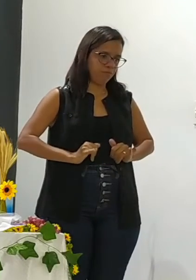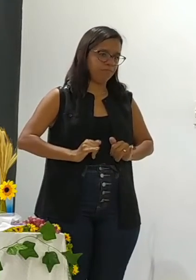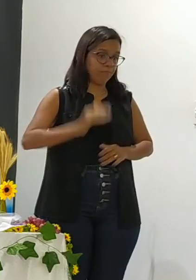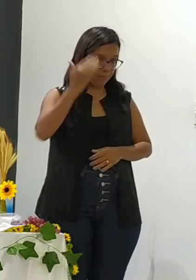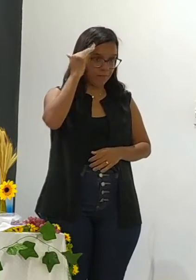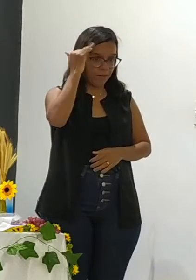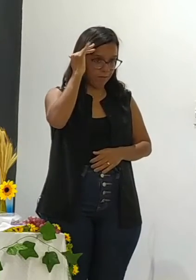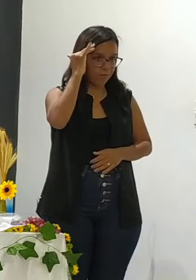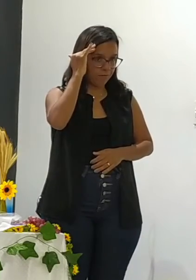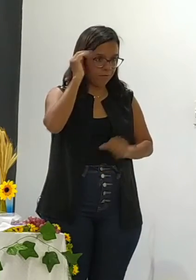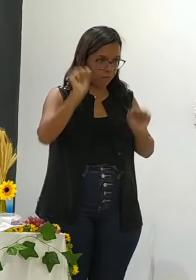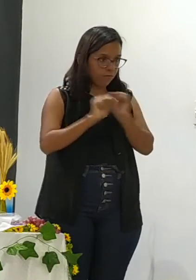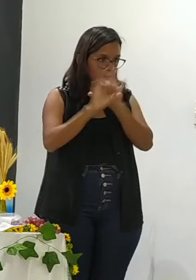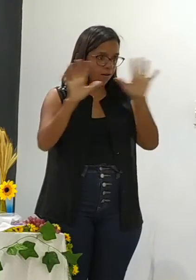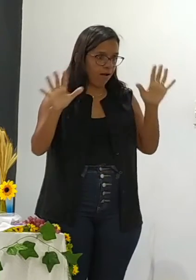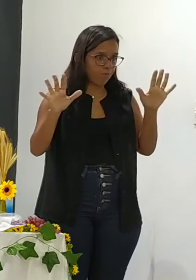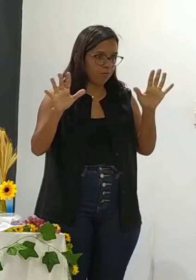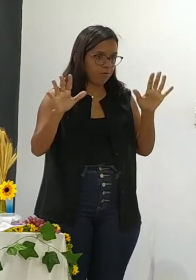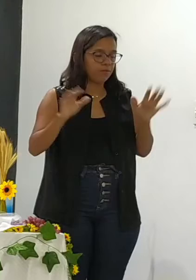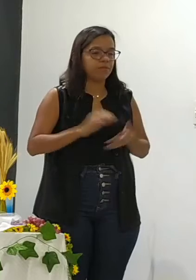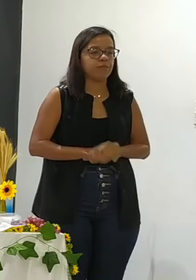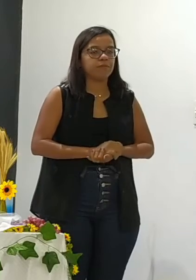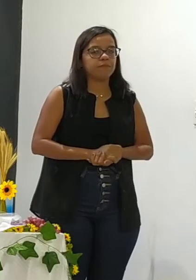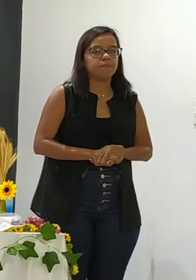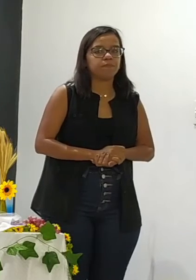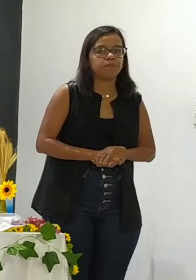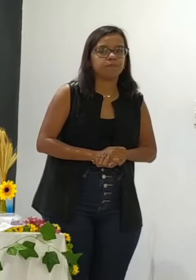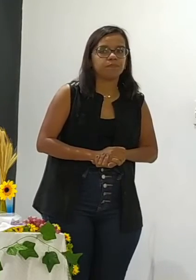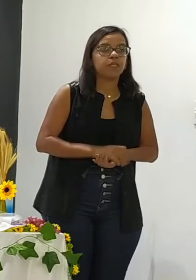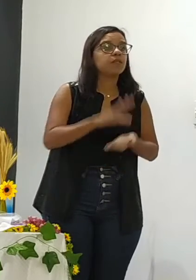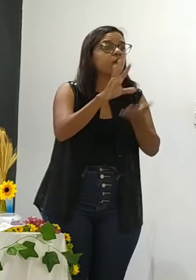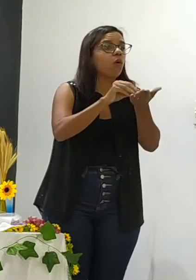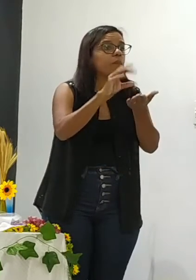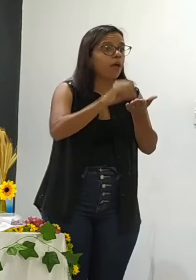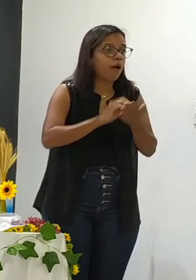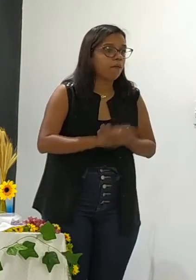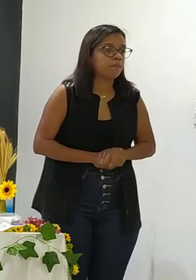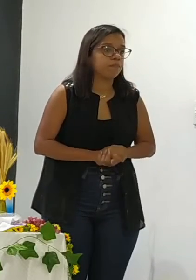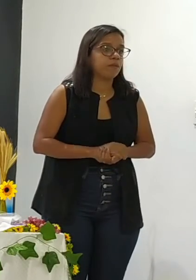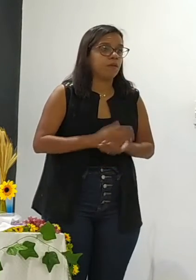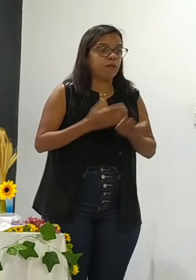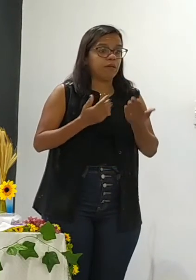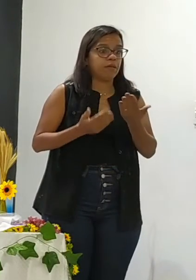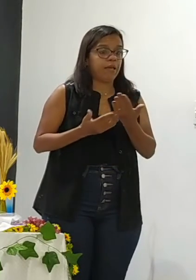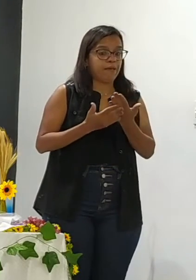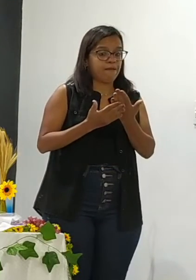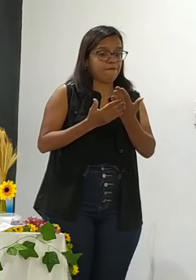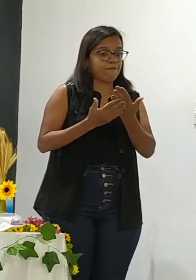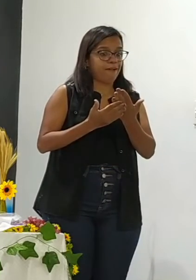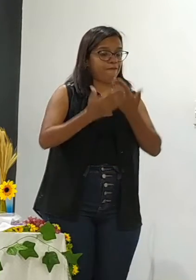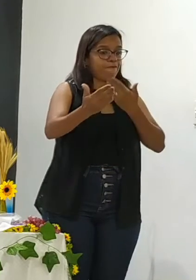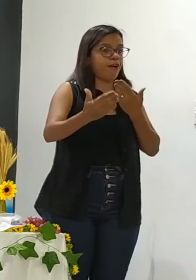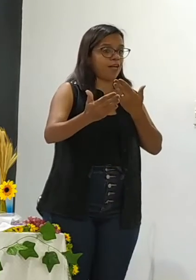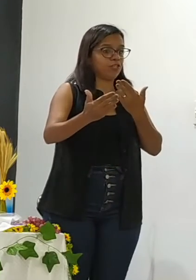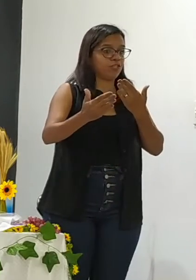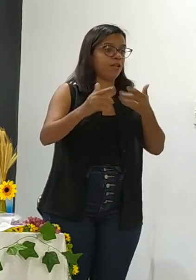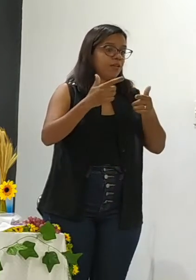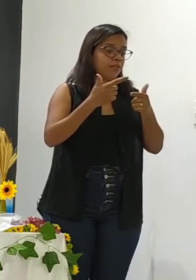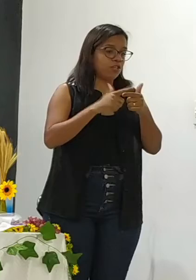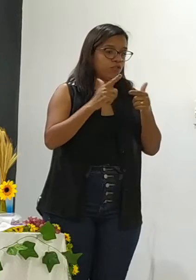Você entendeu isso? Então repete comigo. Quem foge da crise, perde a